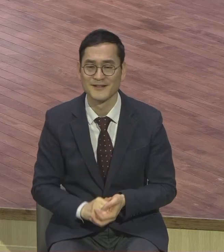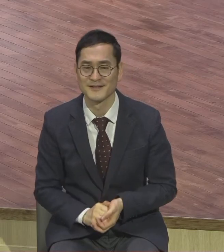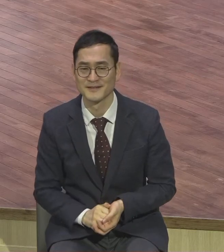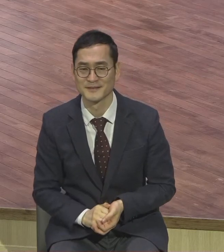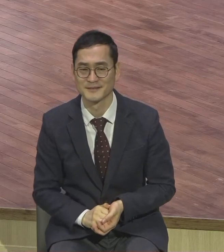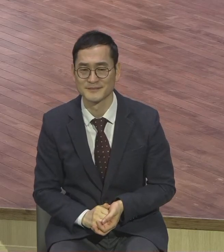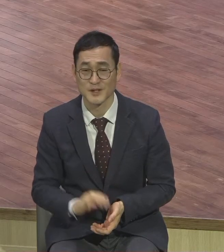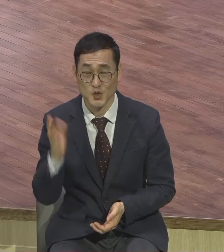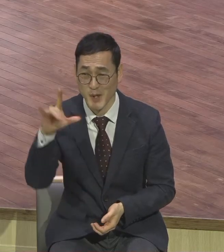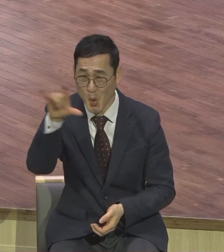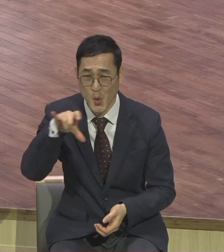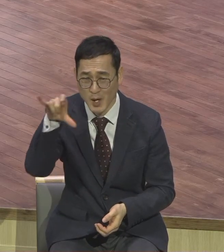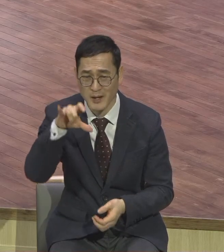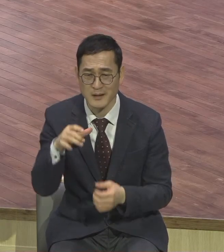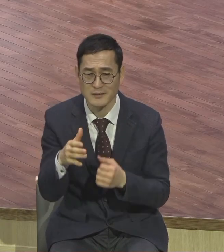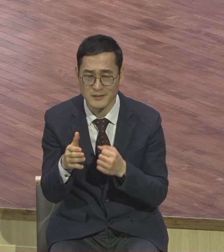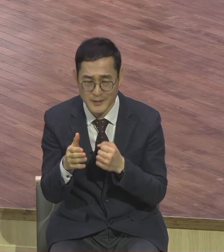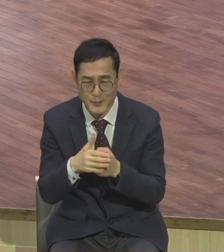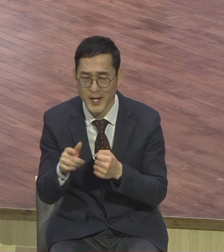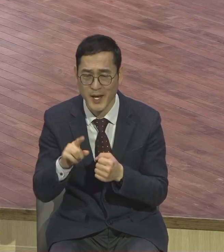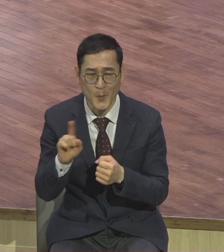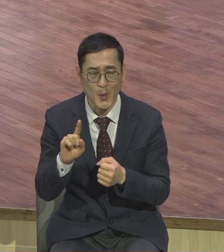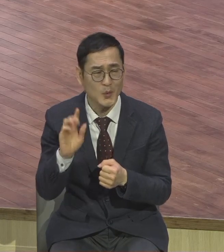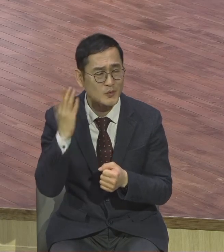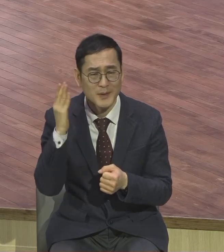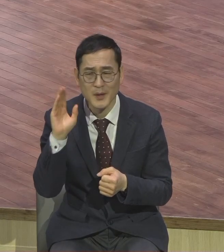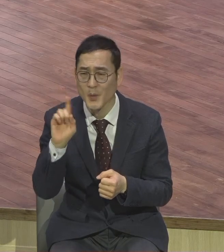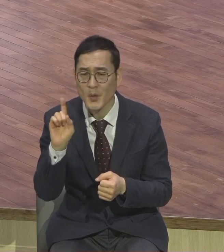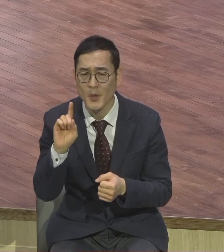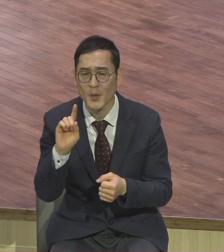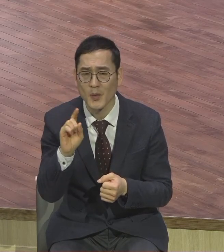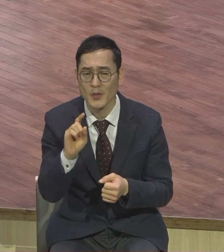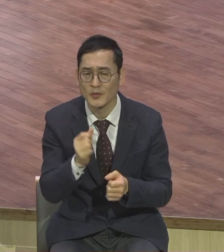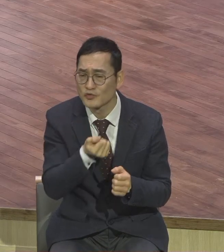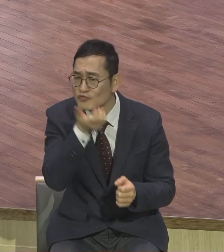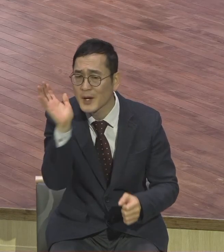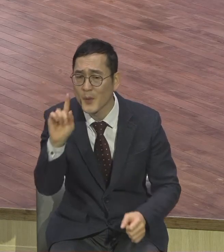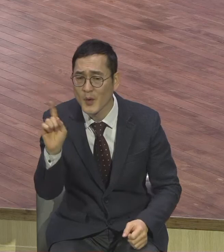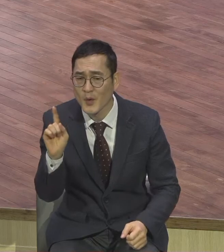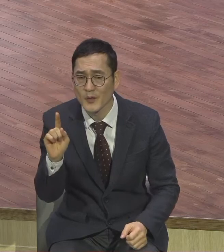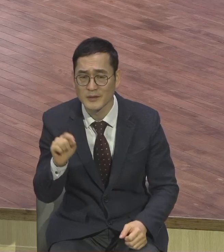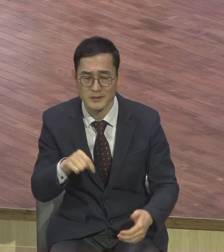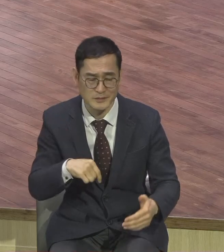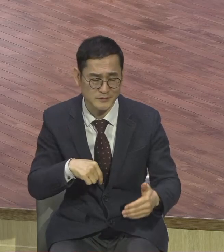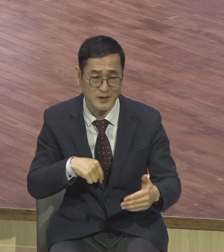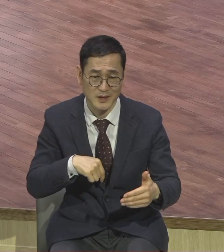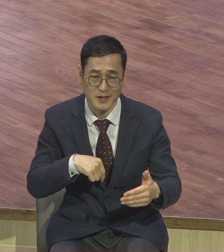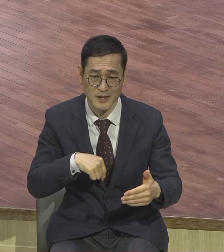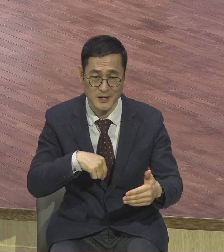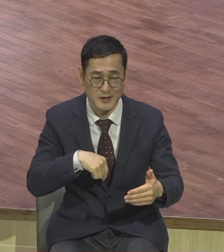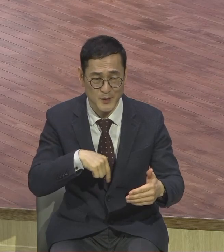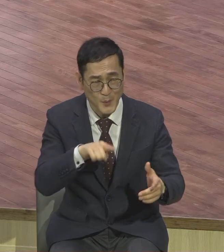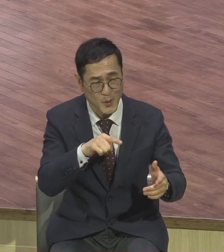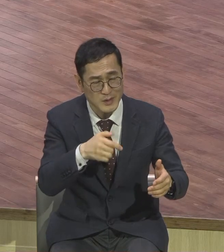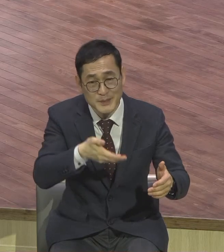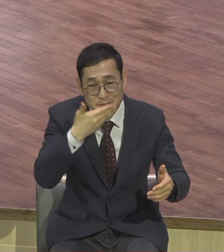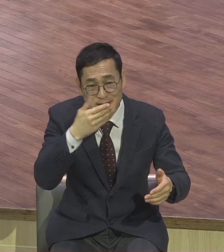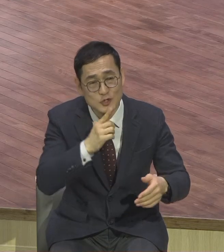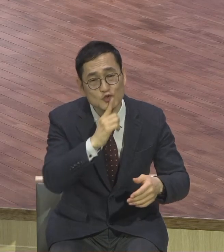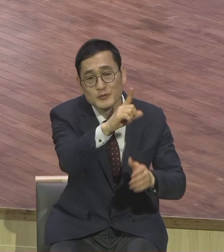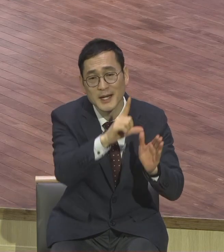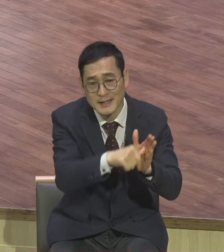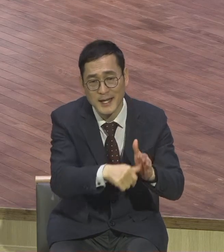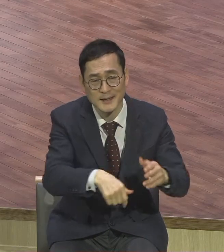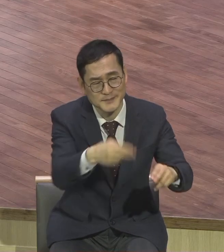확산되고 있는데 예를 들면 외식업계에서는 이미 손질을 다한 음식 재료들을